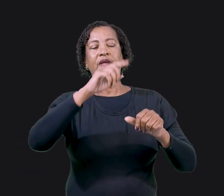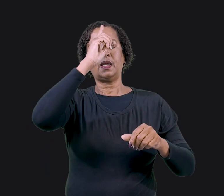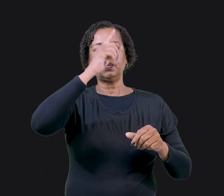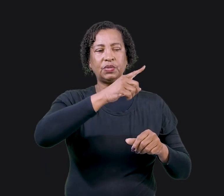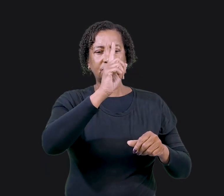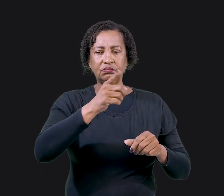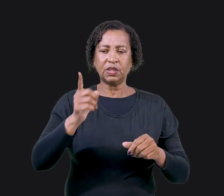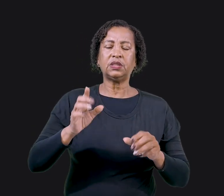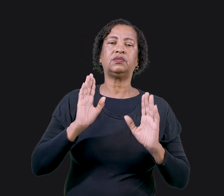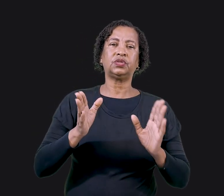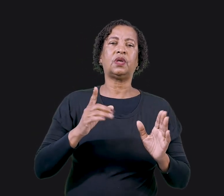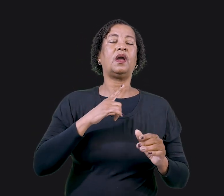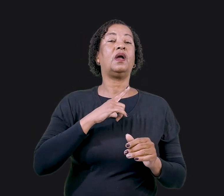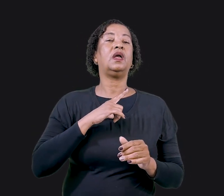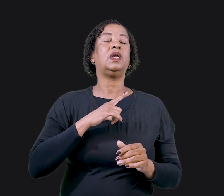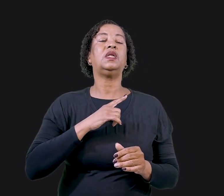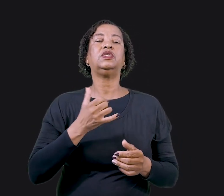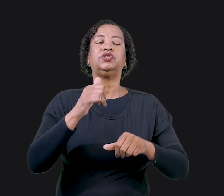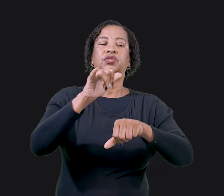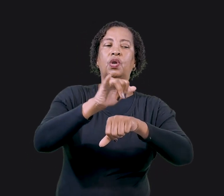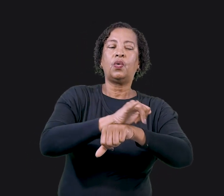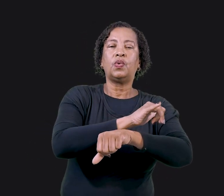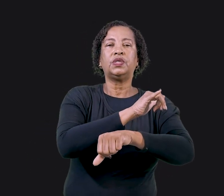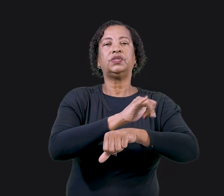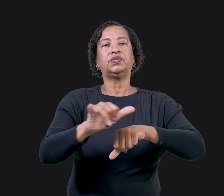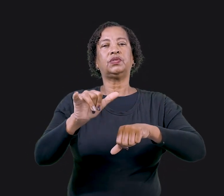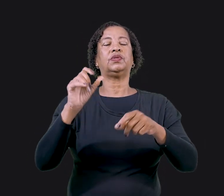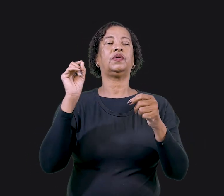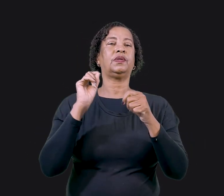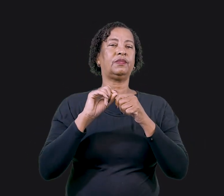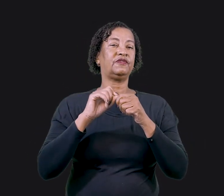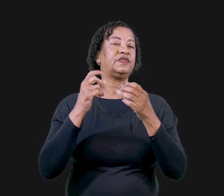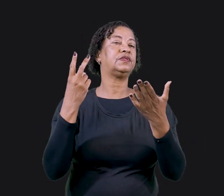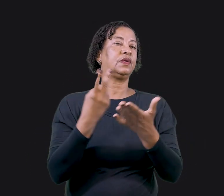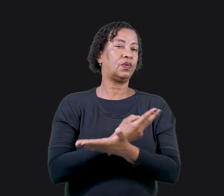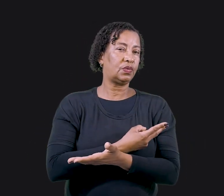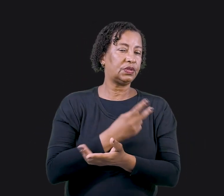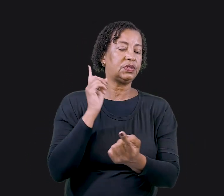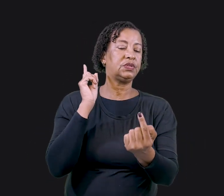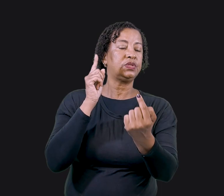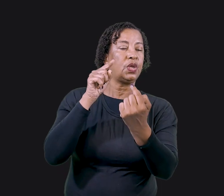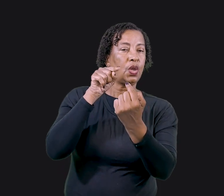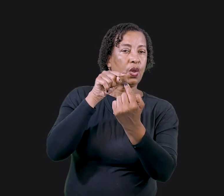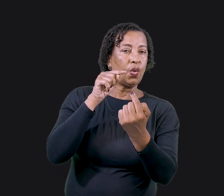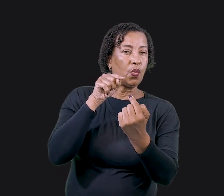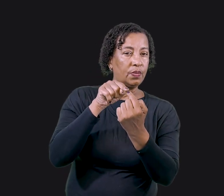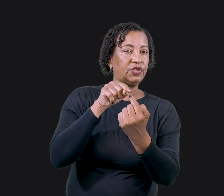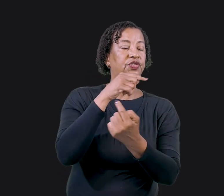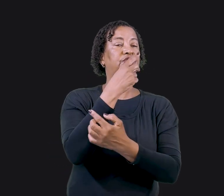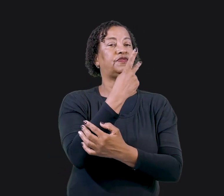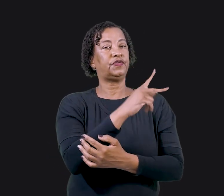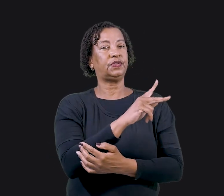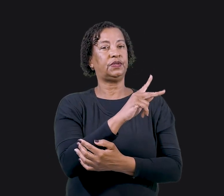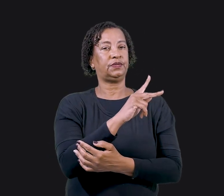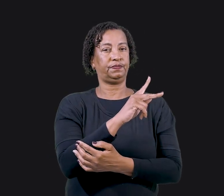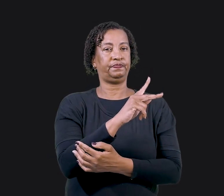Jesus Cristo era um homem com uma missão. Ele tinha uma estratégia para realizar a sua missão. Em nosso último programa, falamos sobre